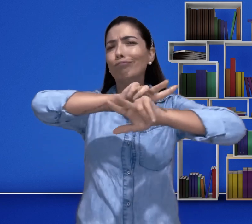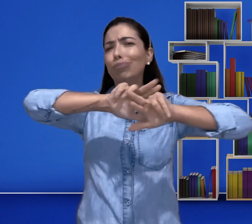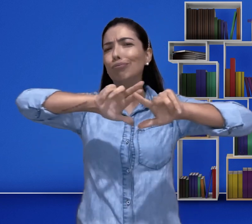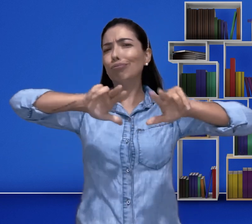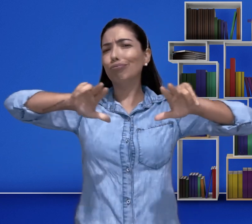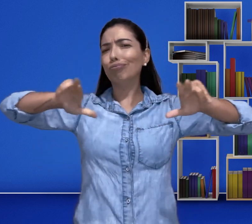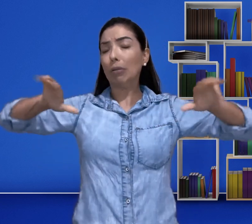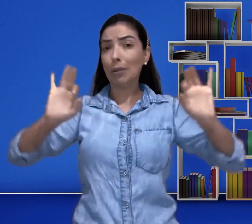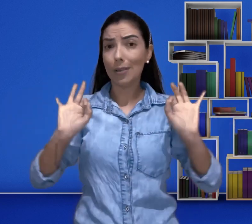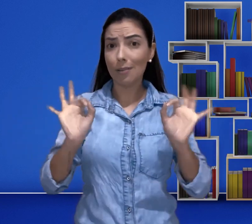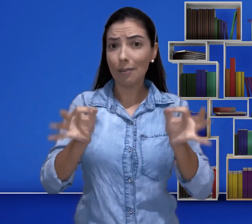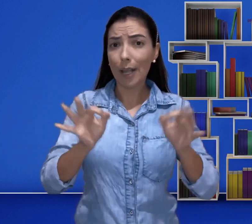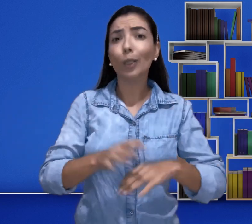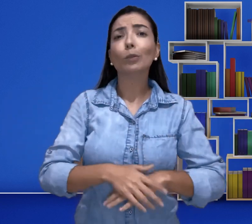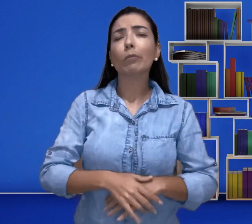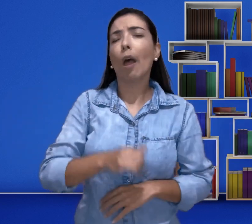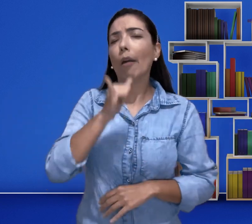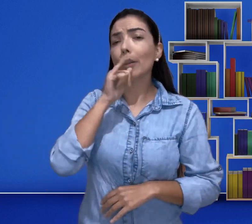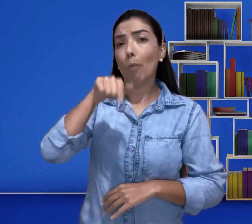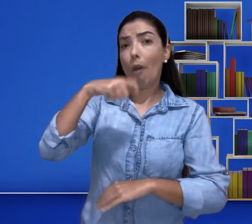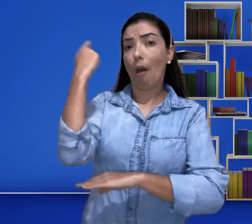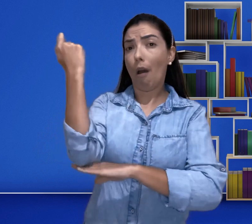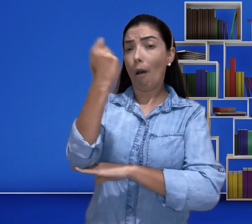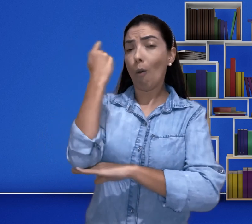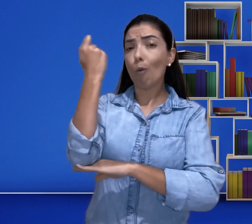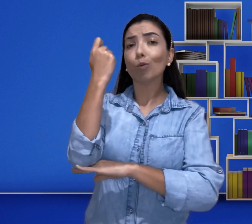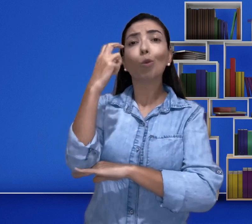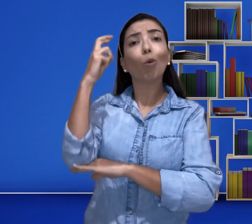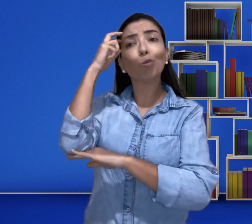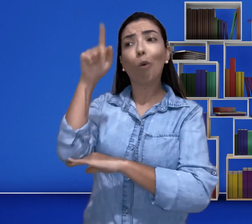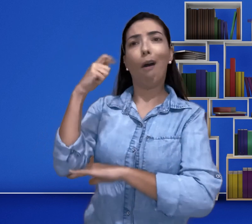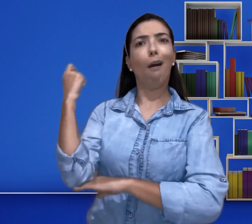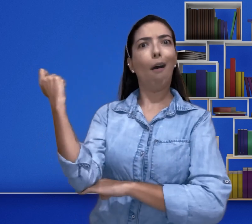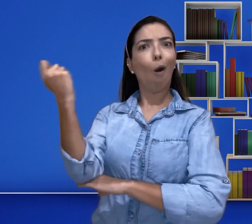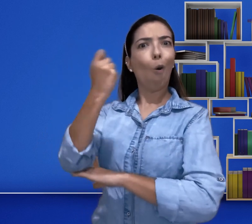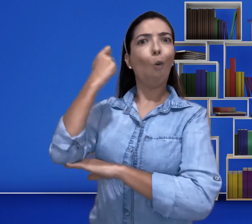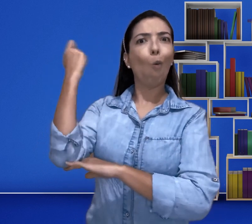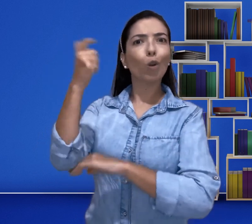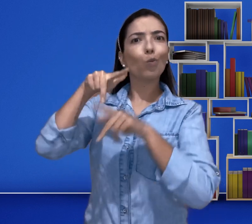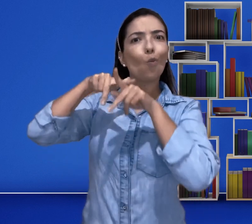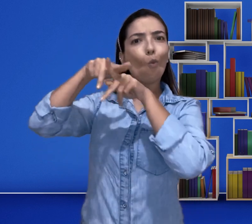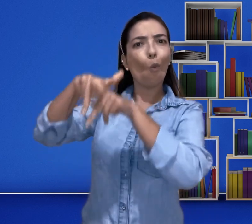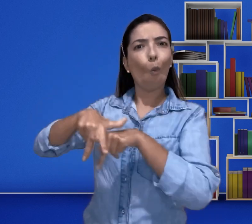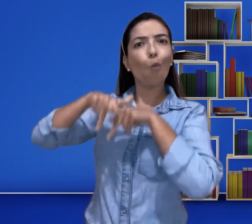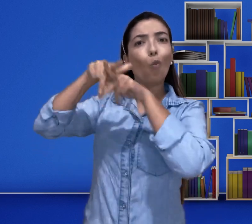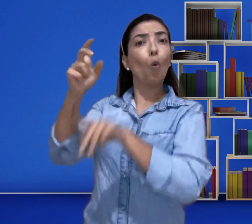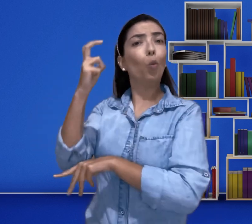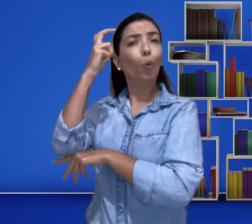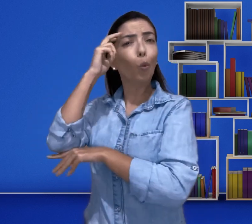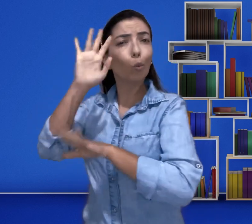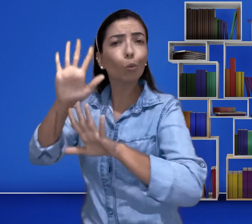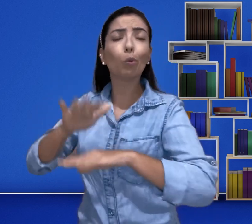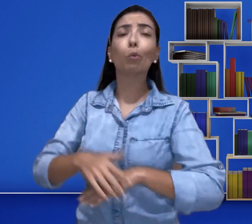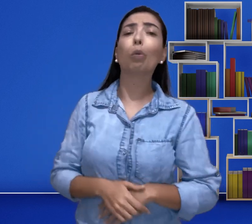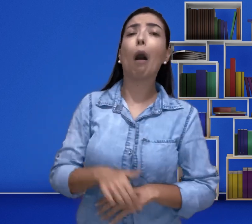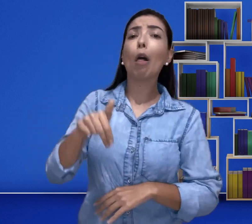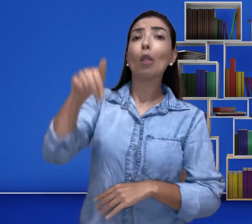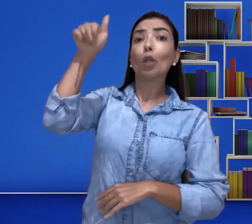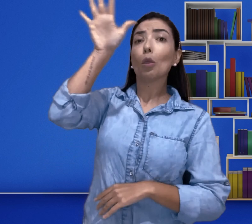cultura própria do local, correto? Por exemplo, no Rio Grande do Sul tem a cultura gaúcha.